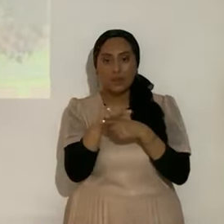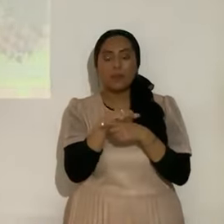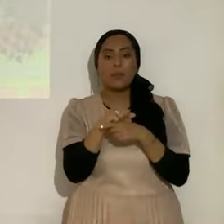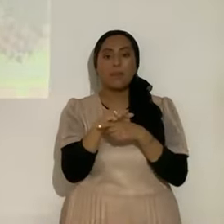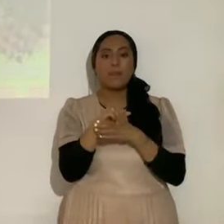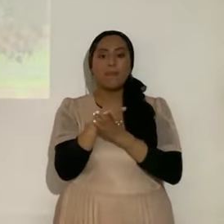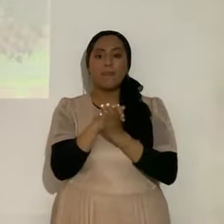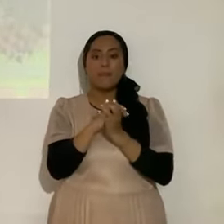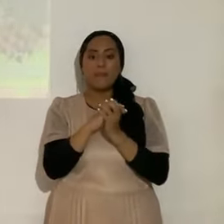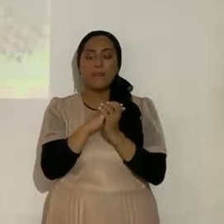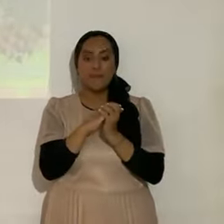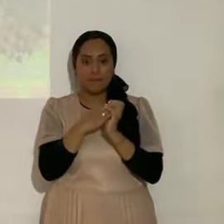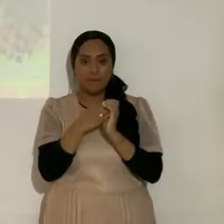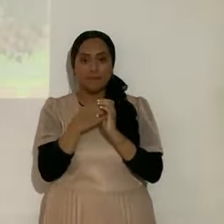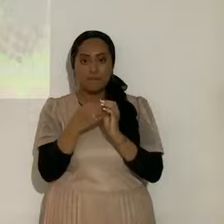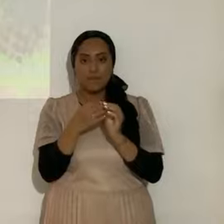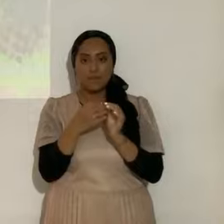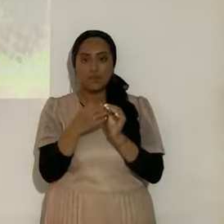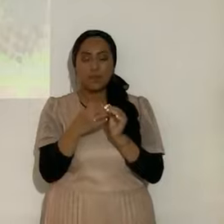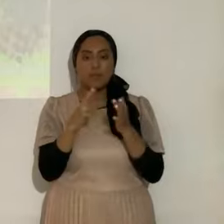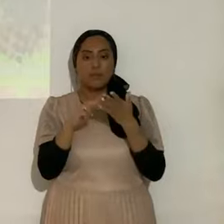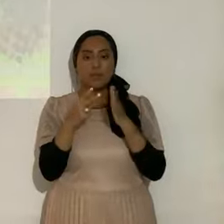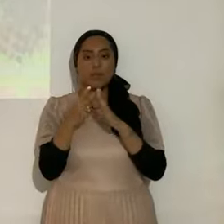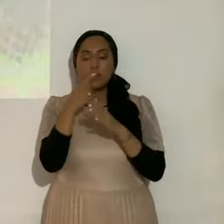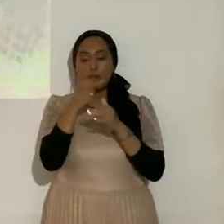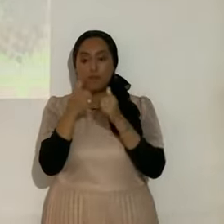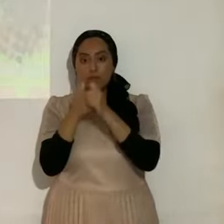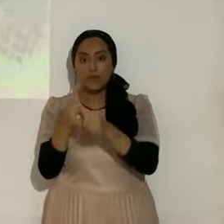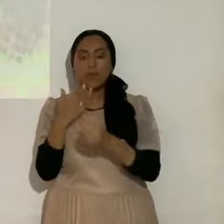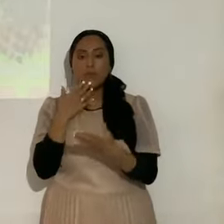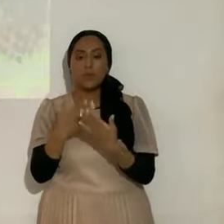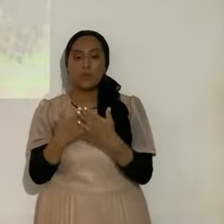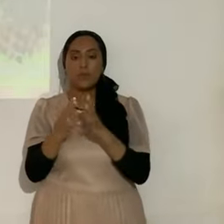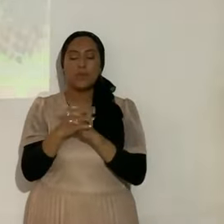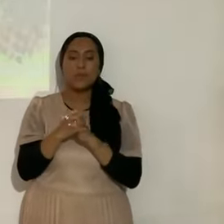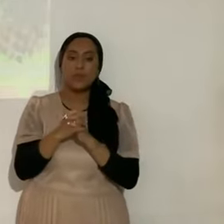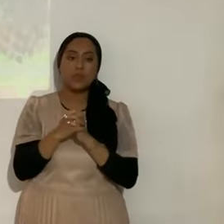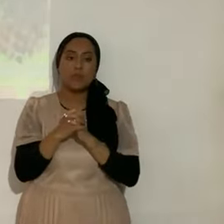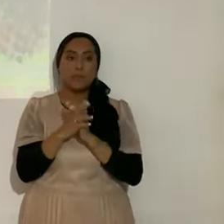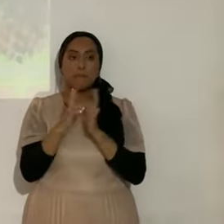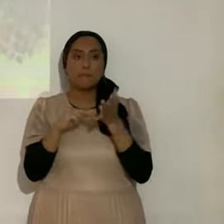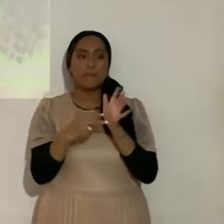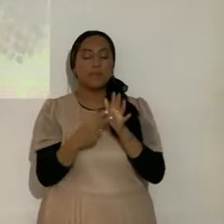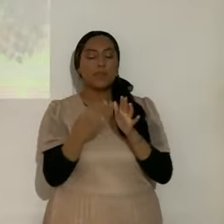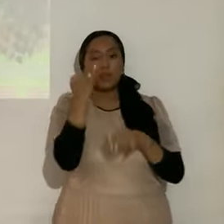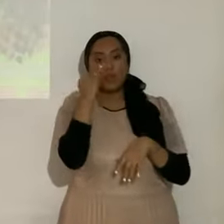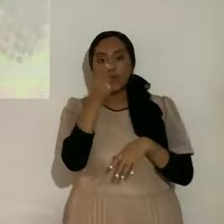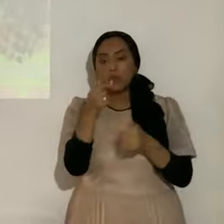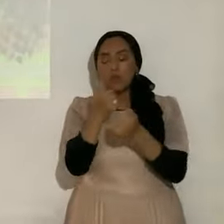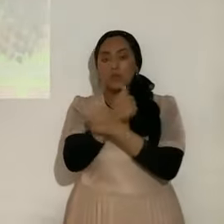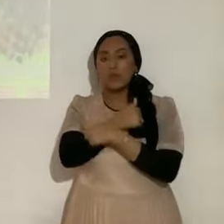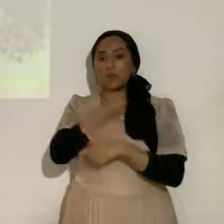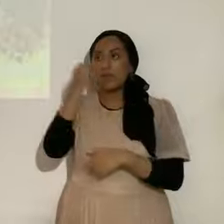es, aleluya, inclinación a hacer el bien. Es decir, que los que aman el